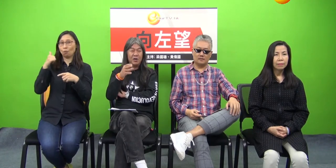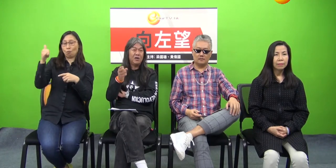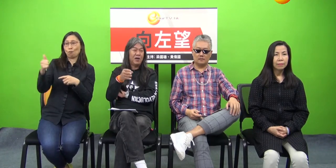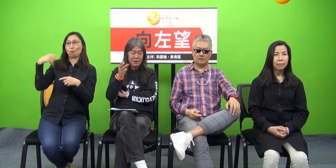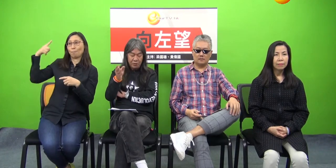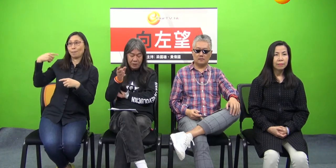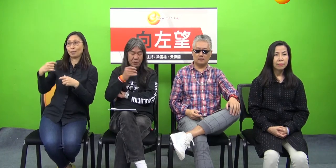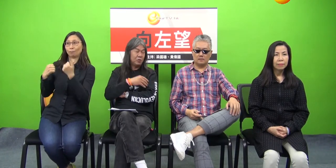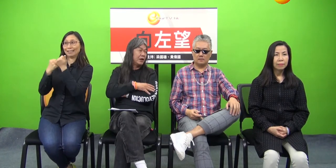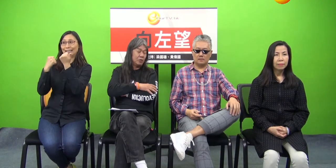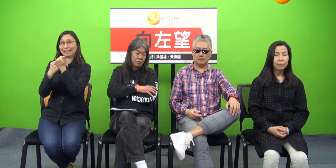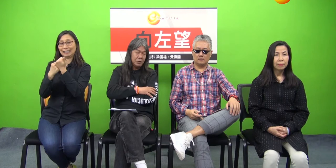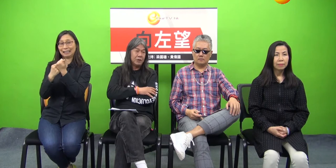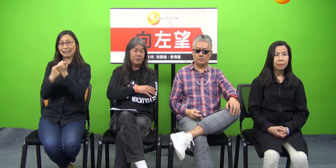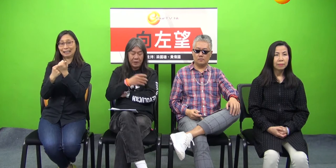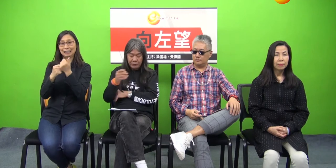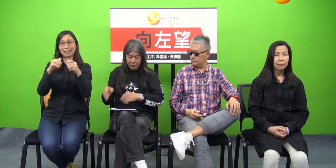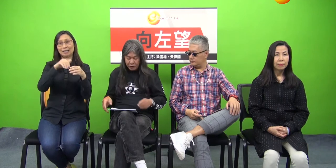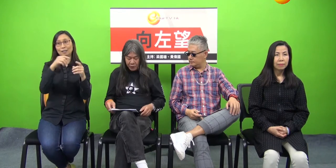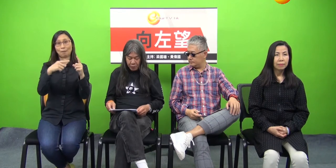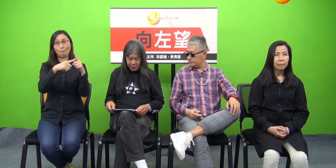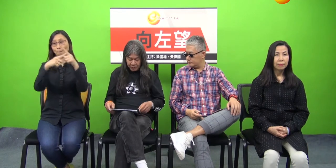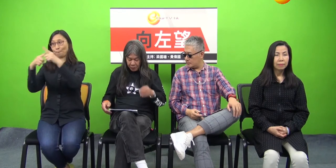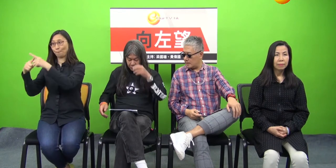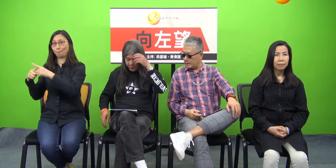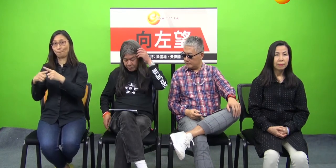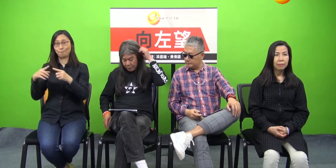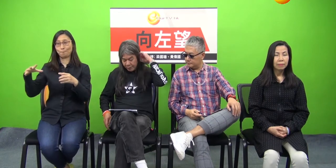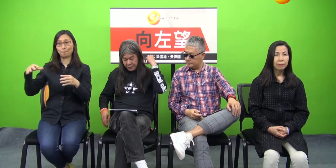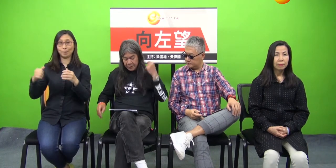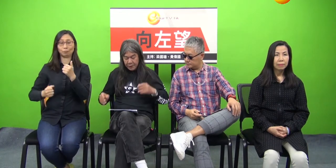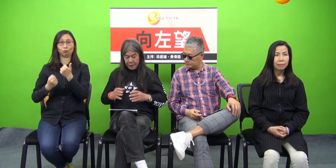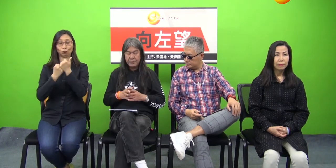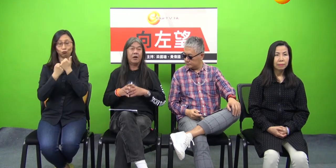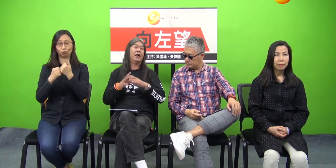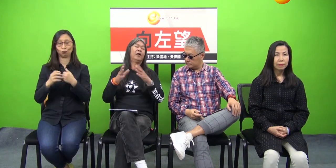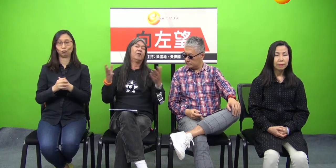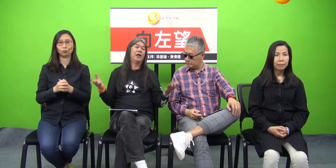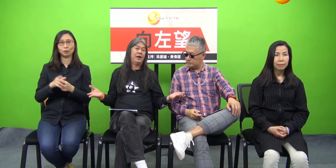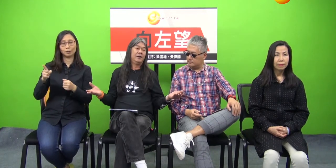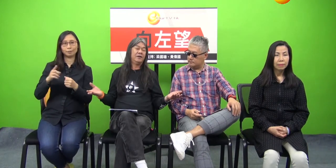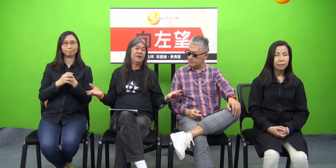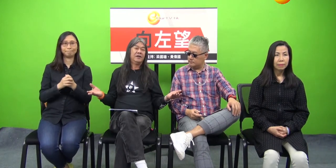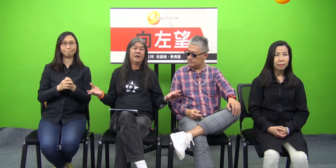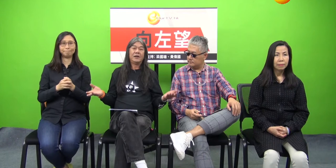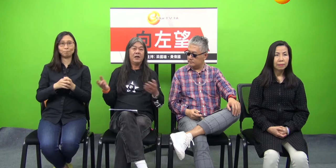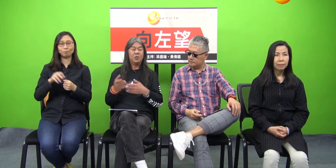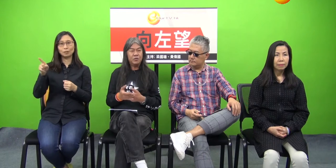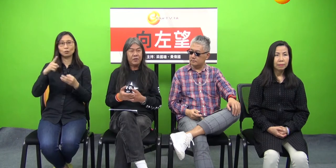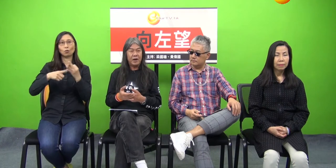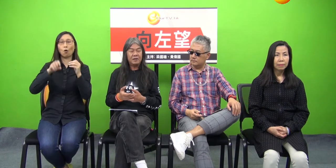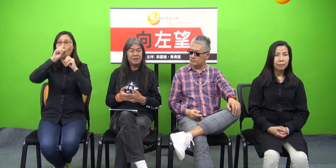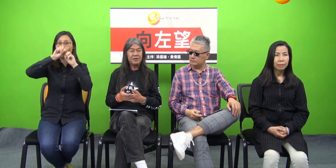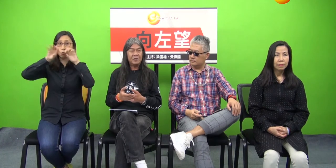到香港咧，就好似一個奴隸總管咁啊！話説呢個黃振文就講咩咧？就話就唉，各位，基本